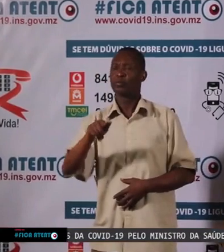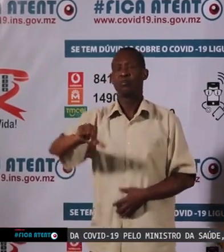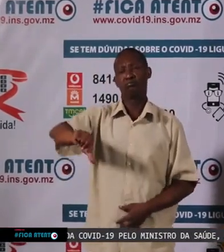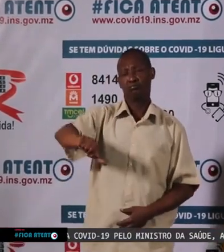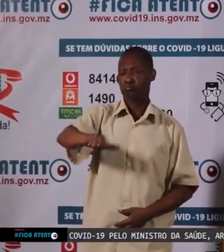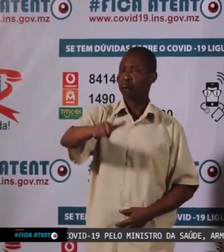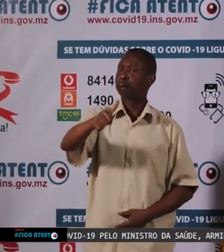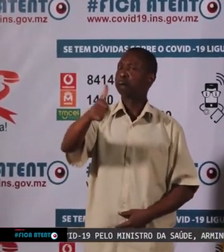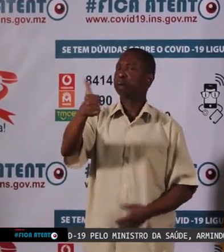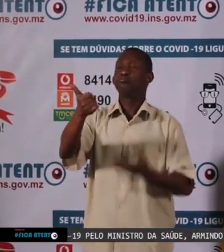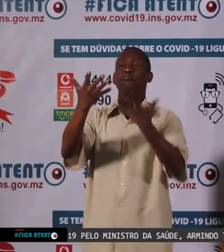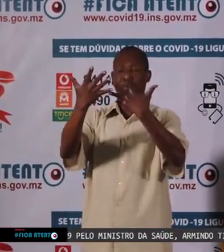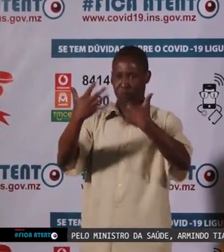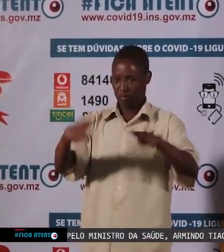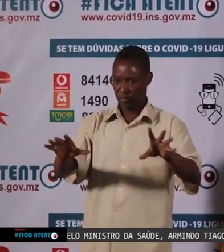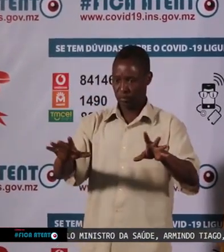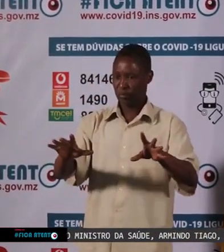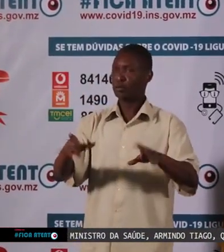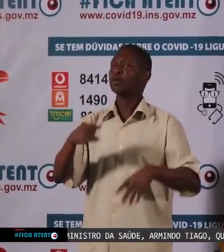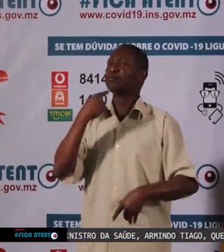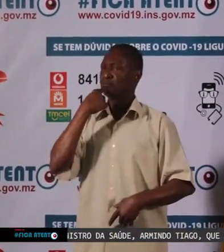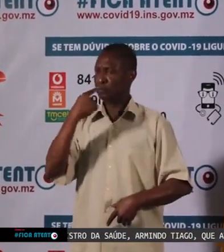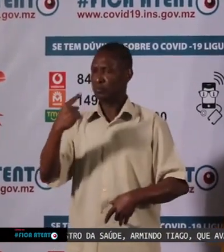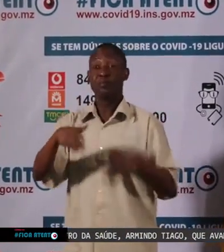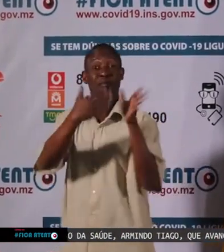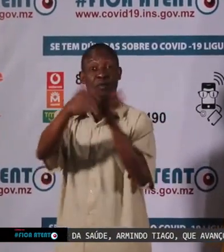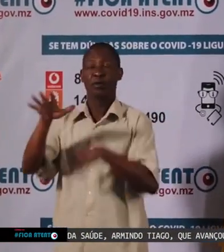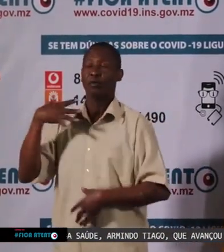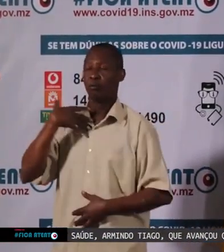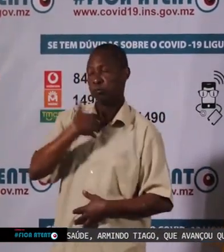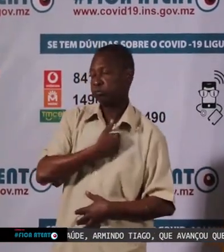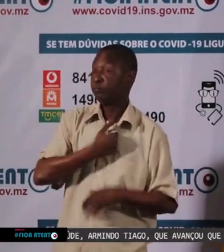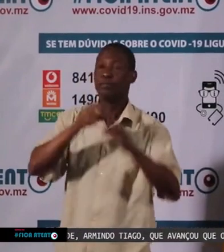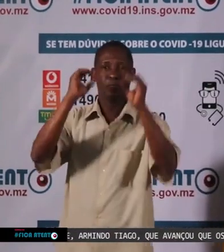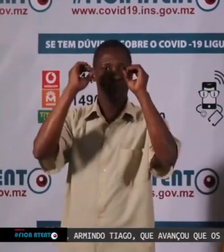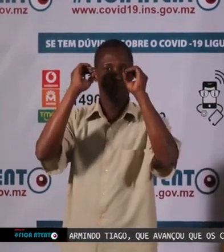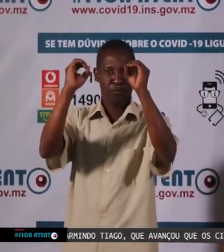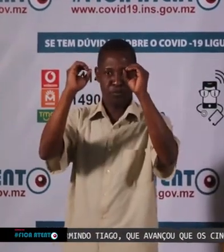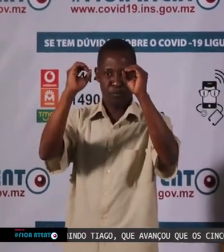dissemos, não há registro de óbitos até hoje.